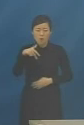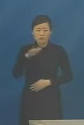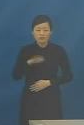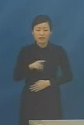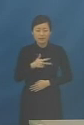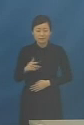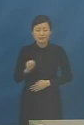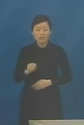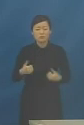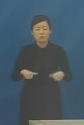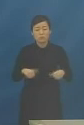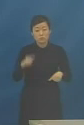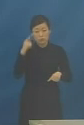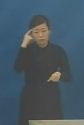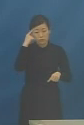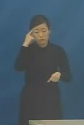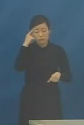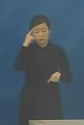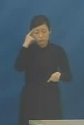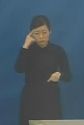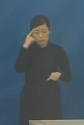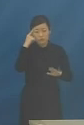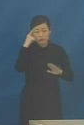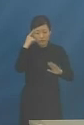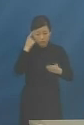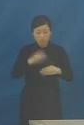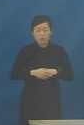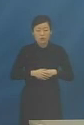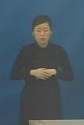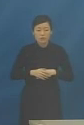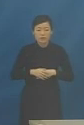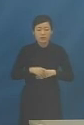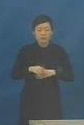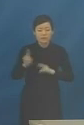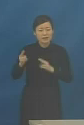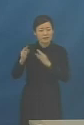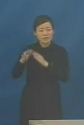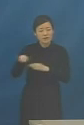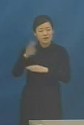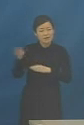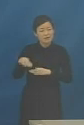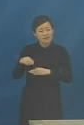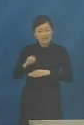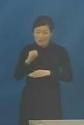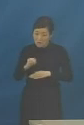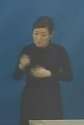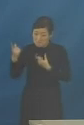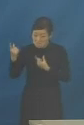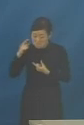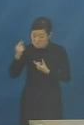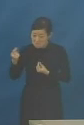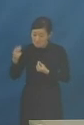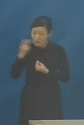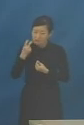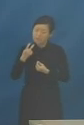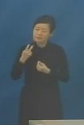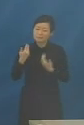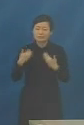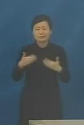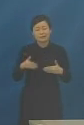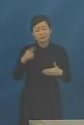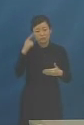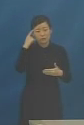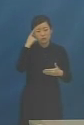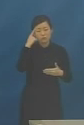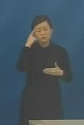しかしあのそこあの会えてあの専門家も交えて確認する必要がないかなと思っていまして我々の感覚的に